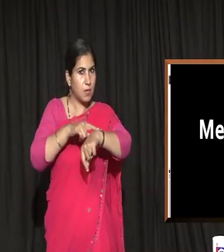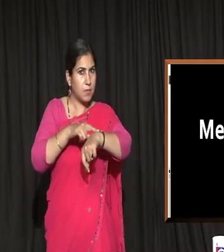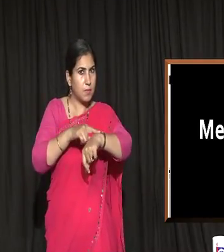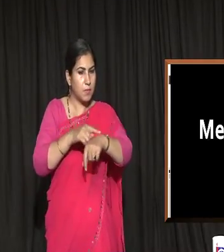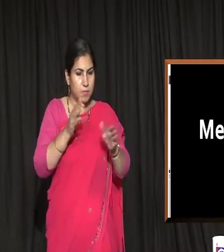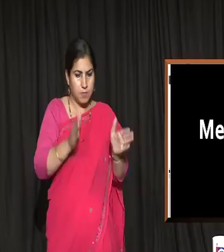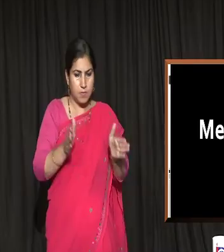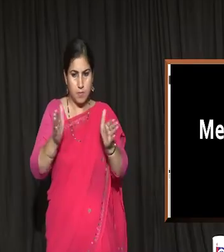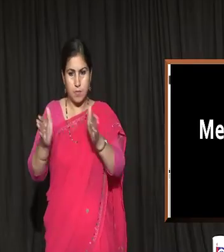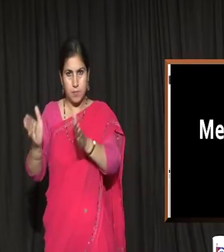मध्यकालीन.